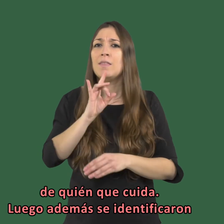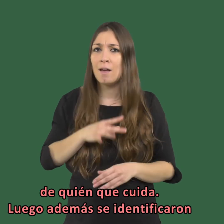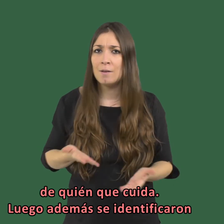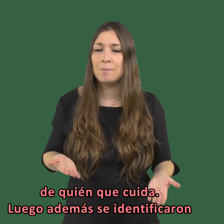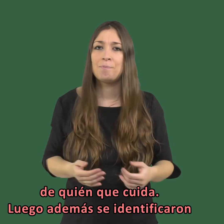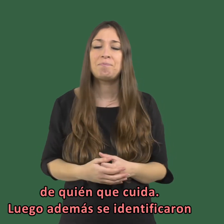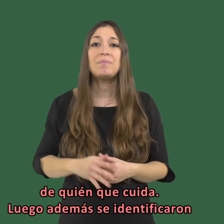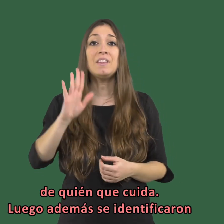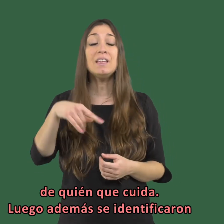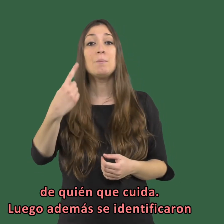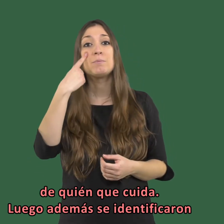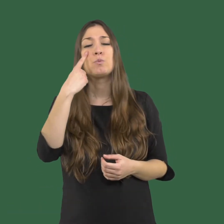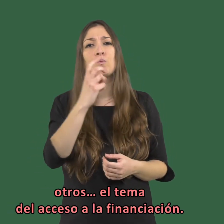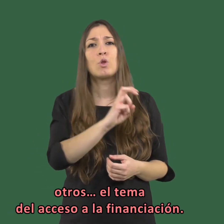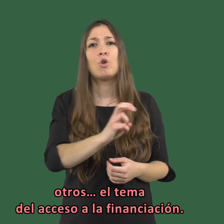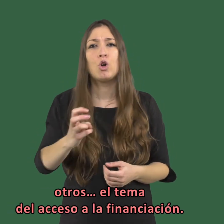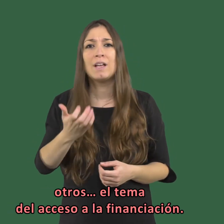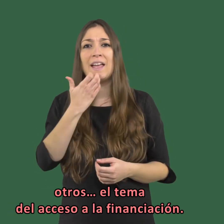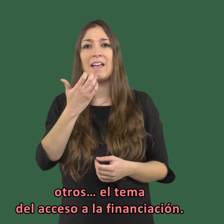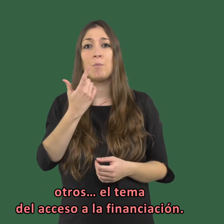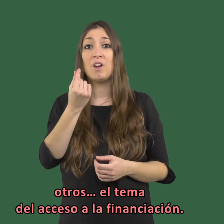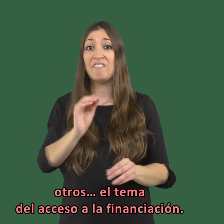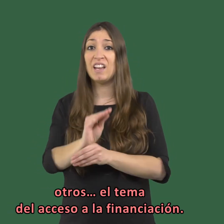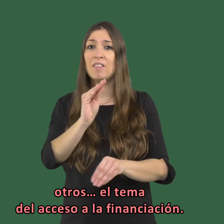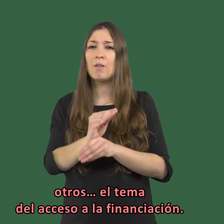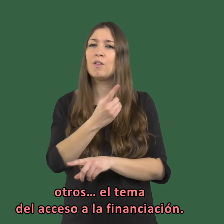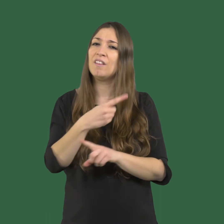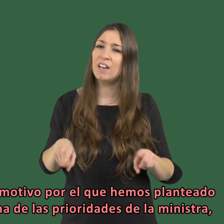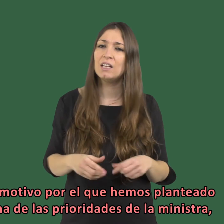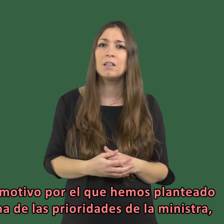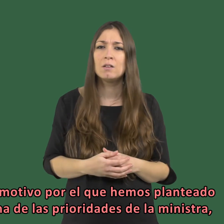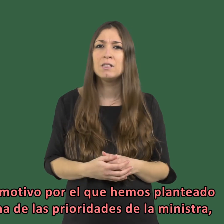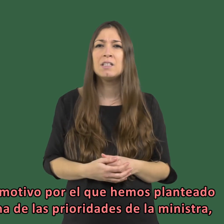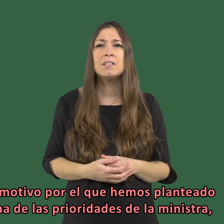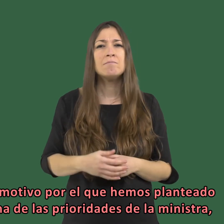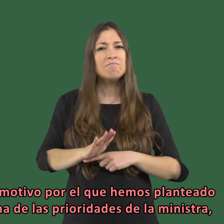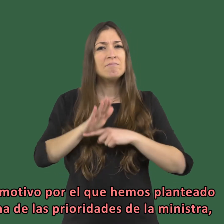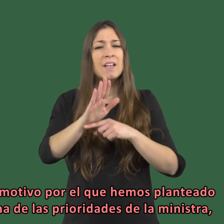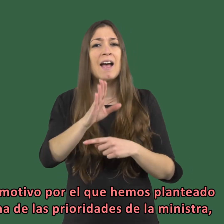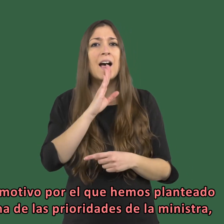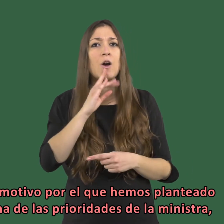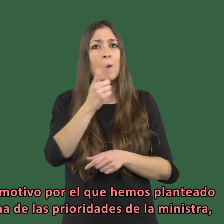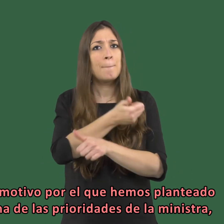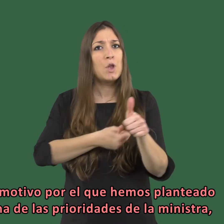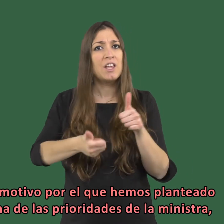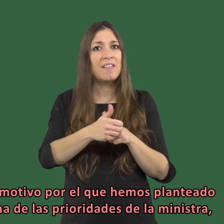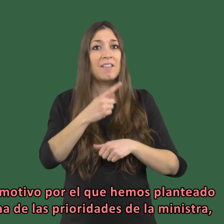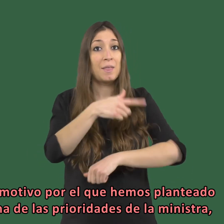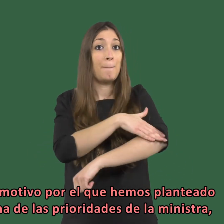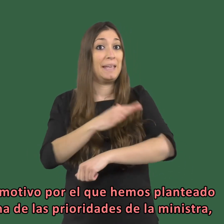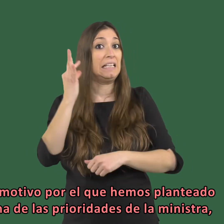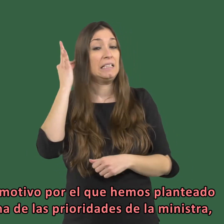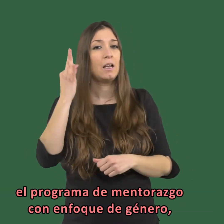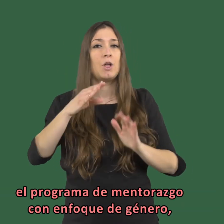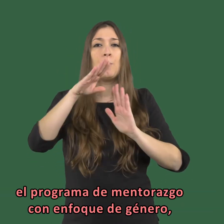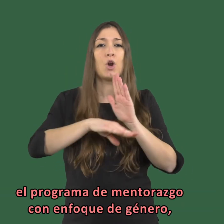Luego, además, se identificaron otros, pues el tema del acceso a la financiación. El motivo por el que hemos planteado, ¿no? Es una de las prioridades de la